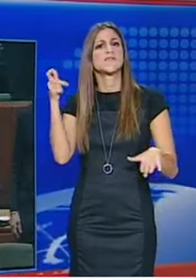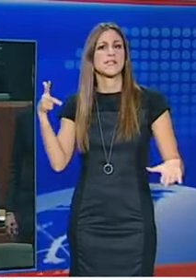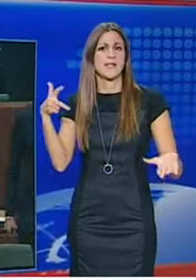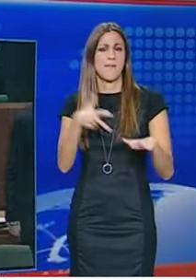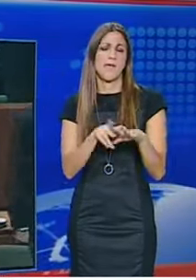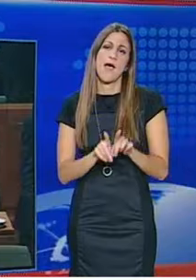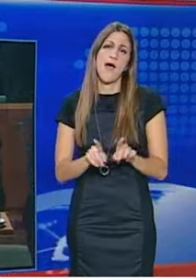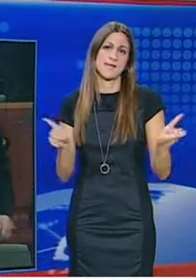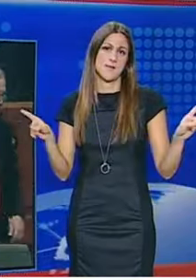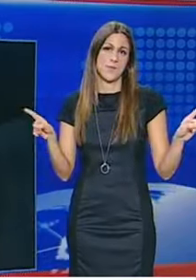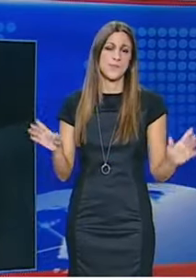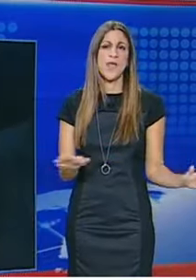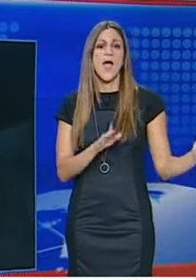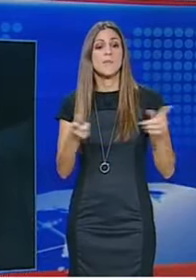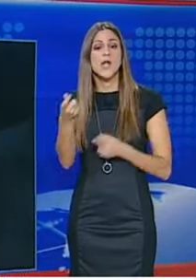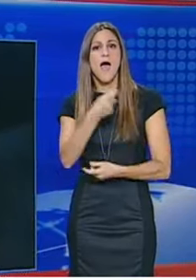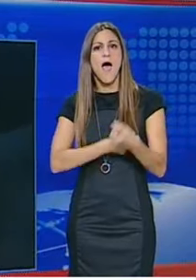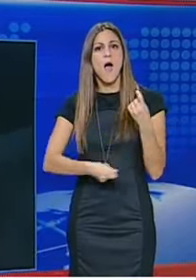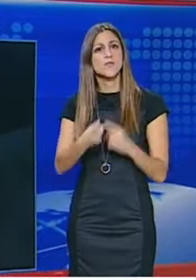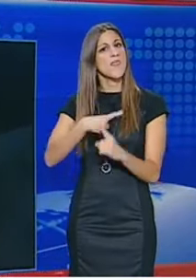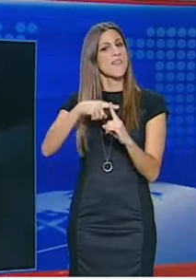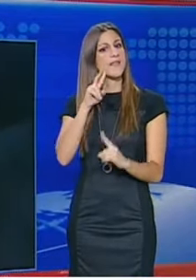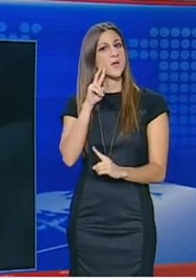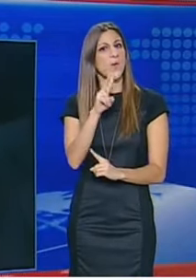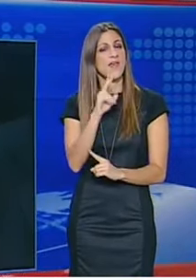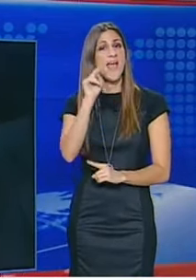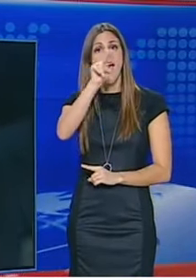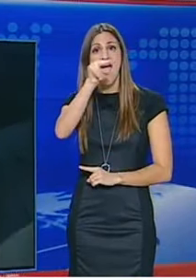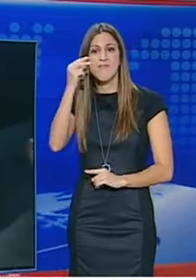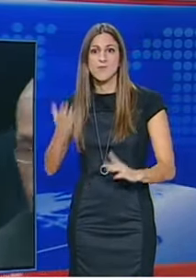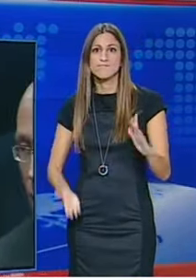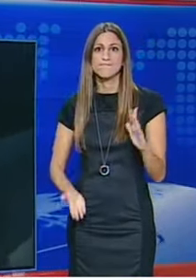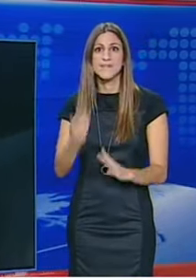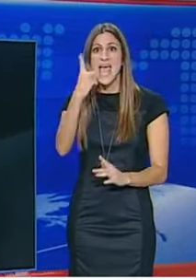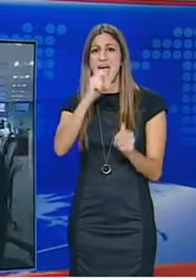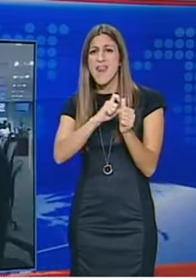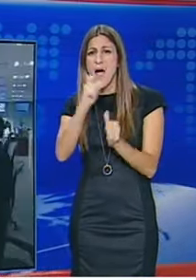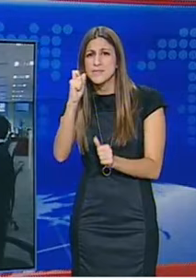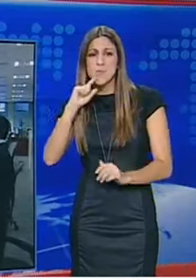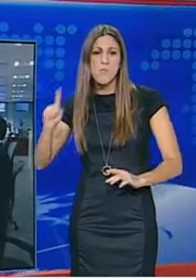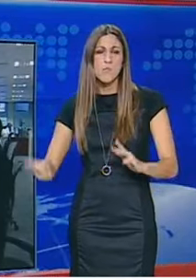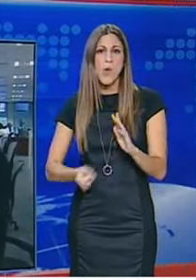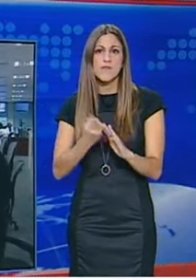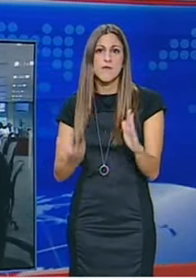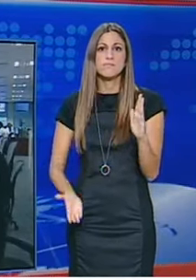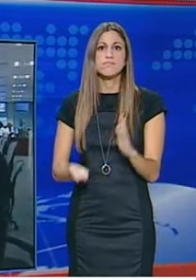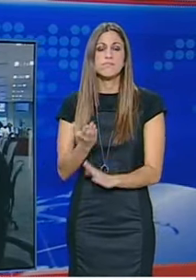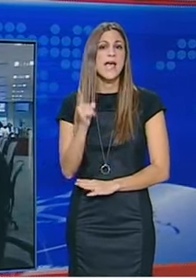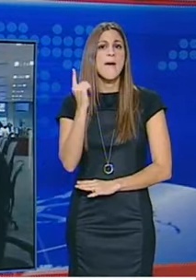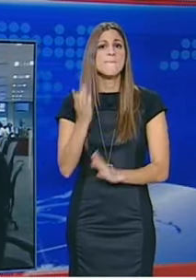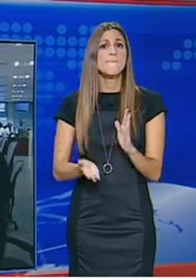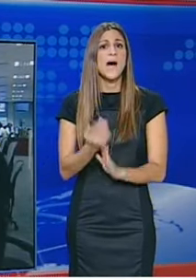ταμεία θετική ήταν η αντίδραση των αγορών καθώς το ευρώ αναρριχήθηκε στο υψηλότερο επίπεδο των έξι τελευταίων εβδομάδων